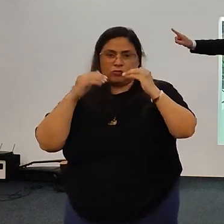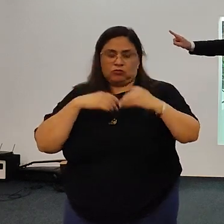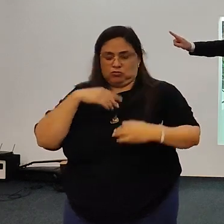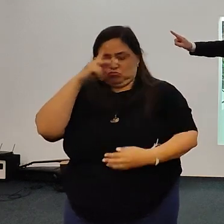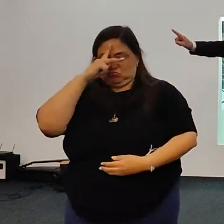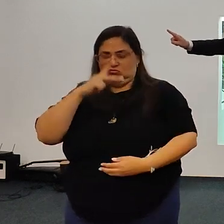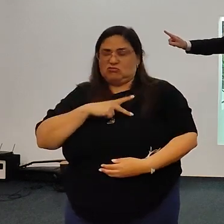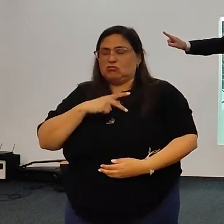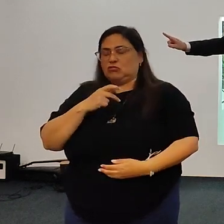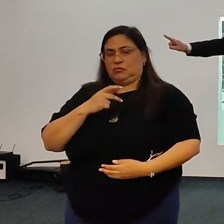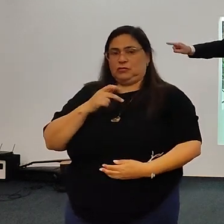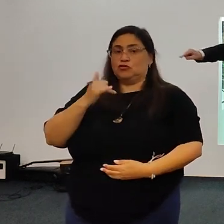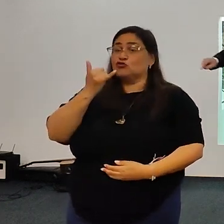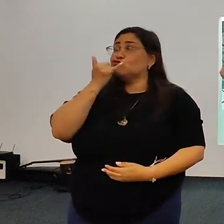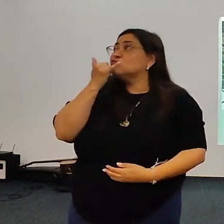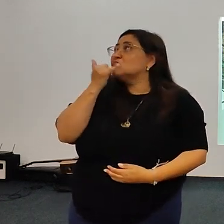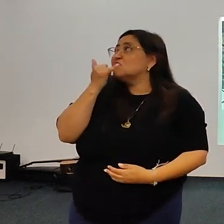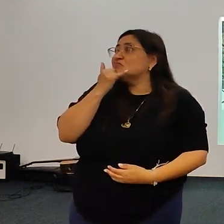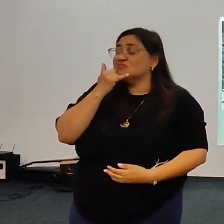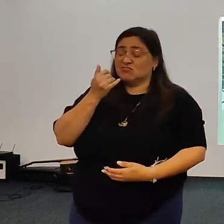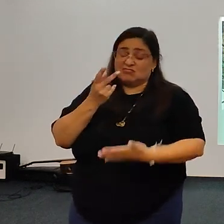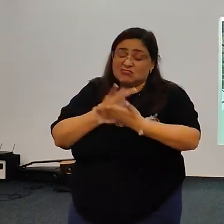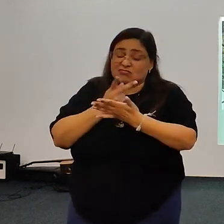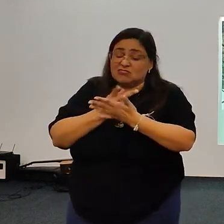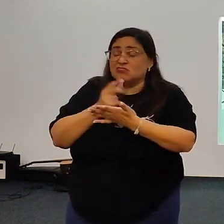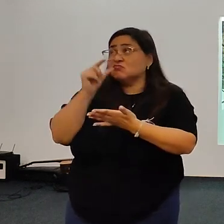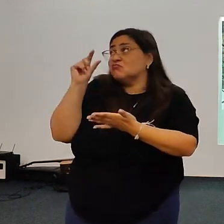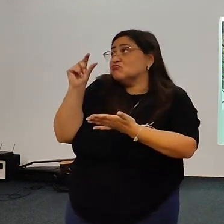nossas desculpas para justificar os nossos erros.